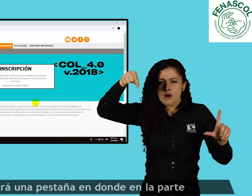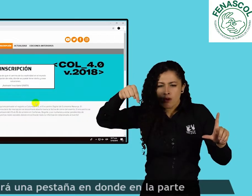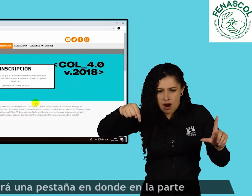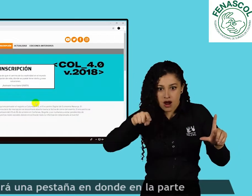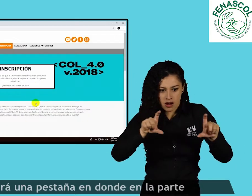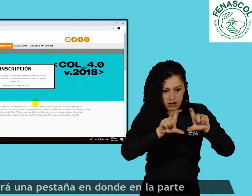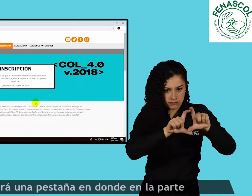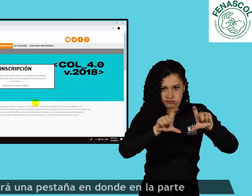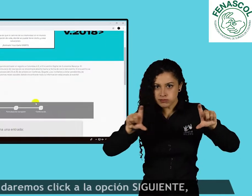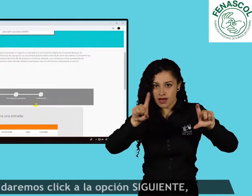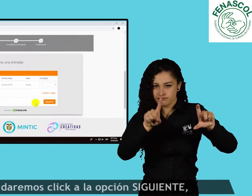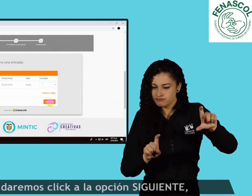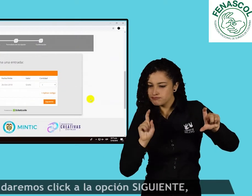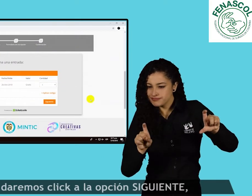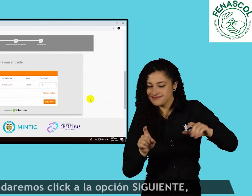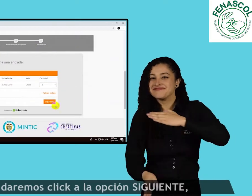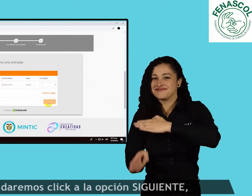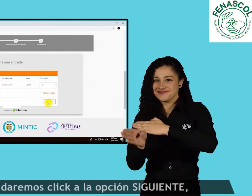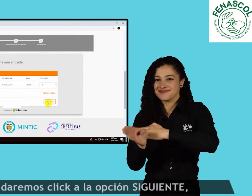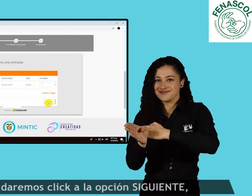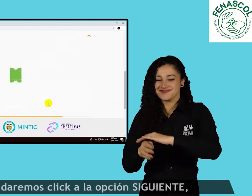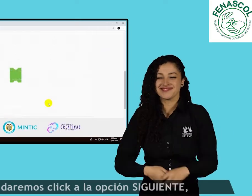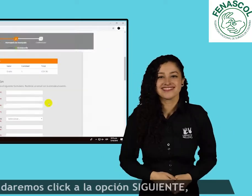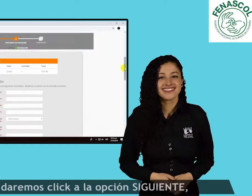en donde en la parte inferior daremos clic en la opción Siguiente.